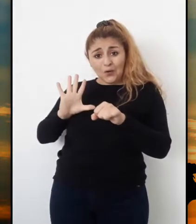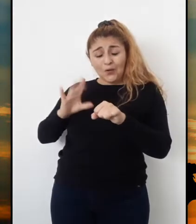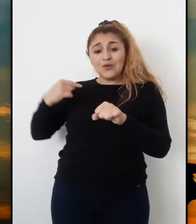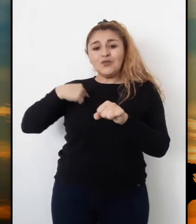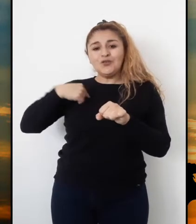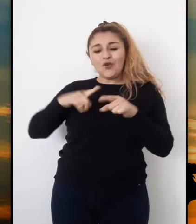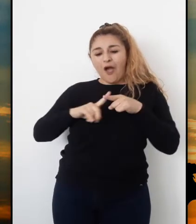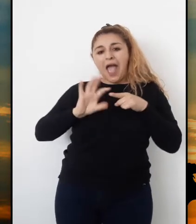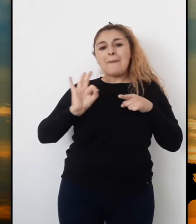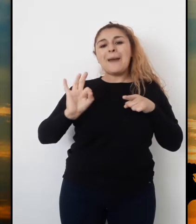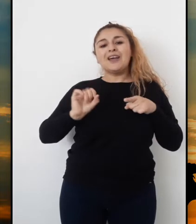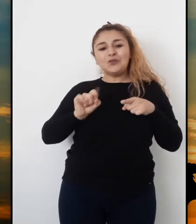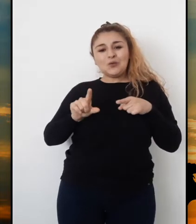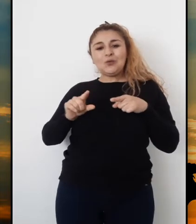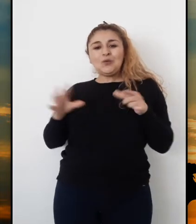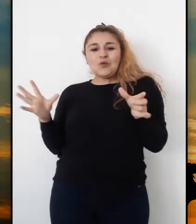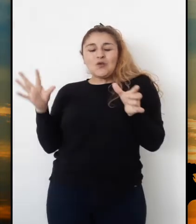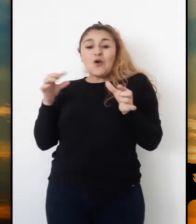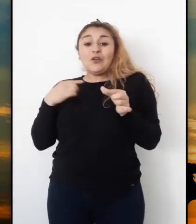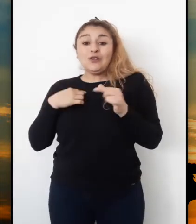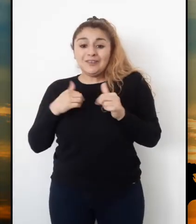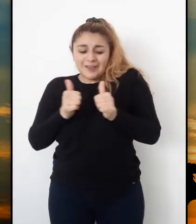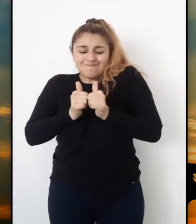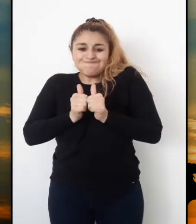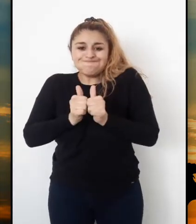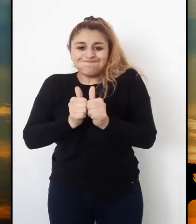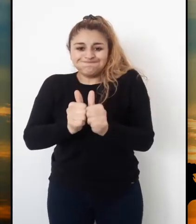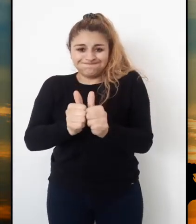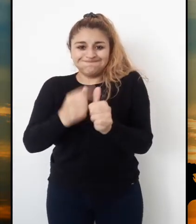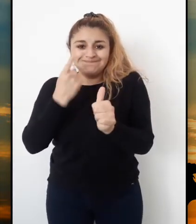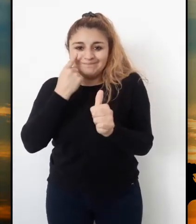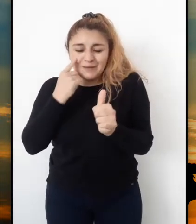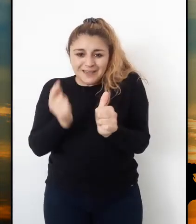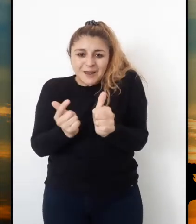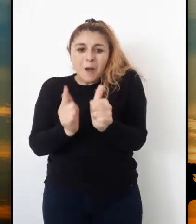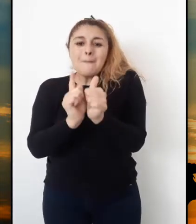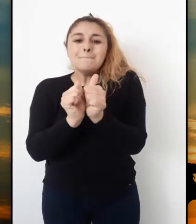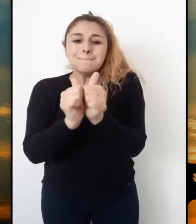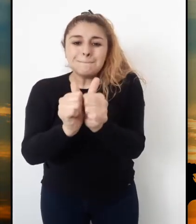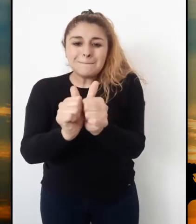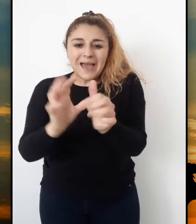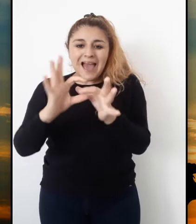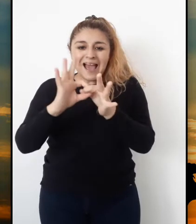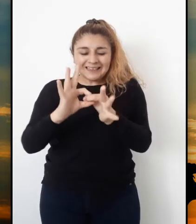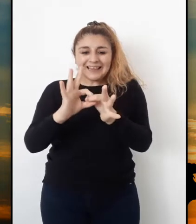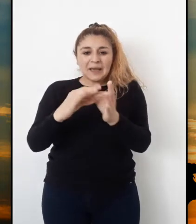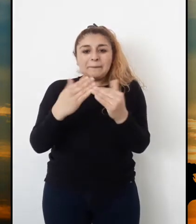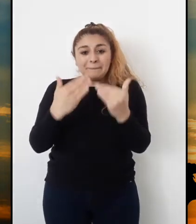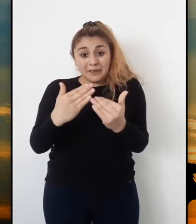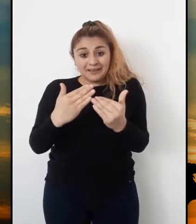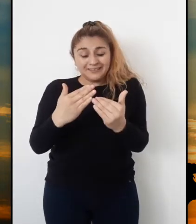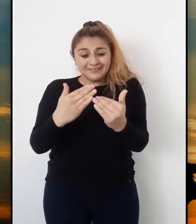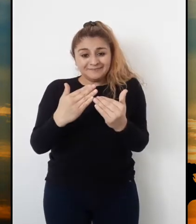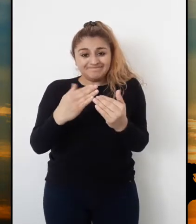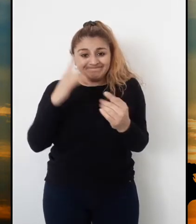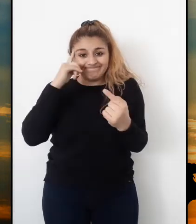Amén. Dans ces versets, Dieu nous donne une promesse de grande valeur pour notre vie. En esos versículos,